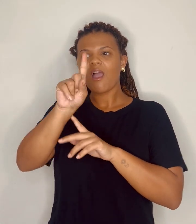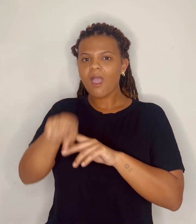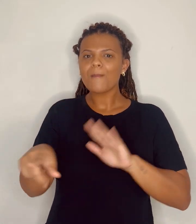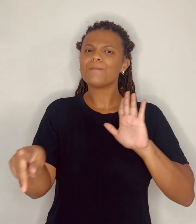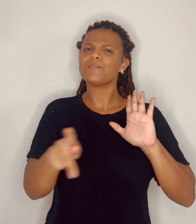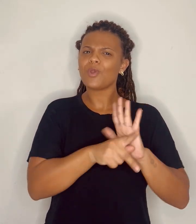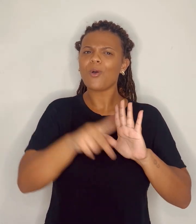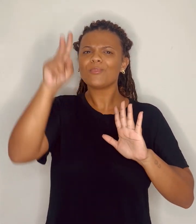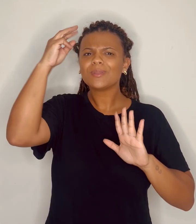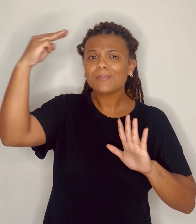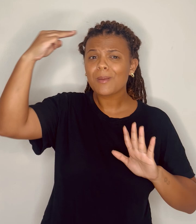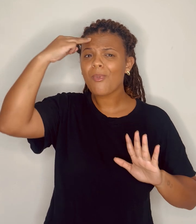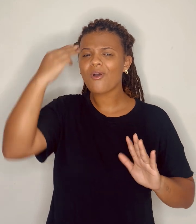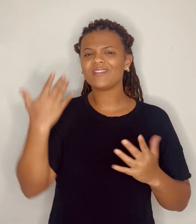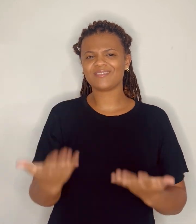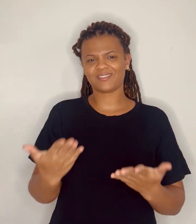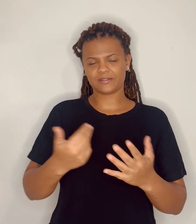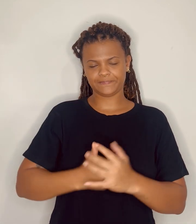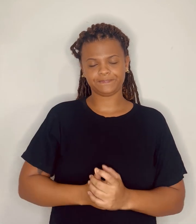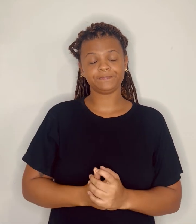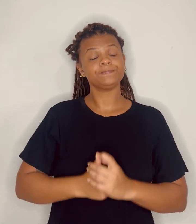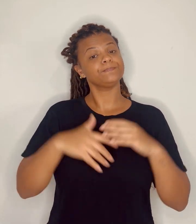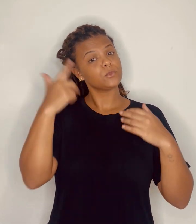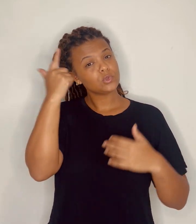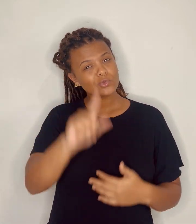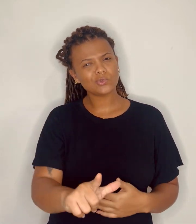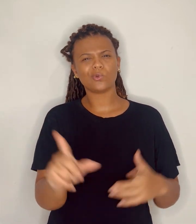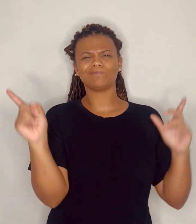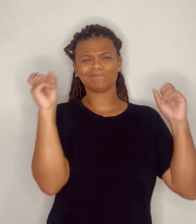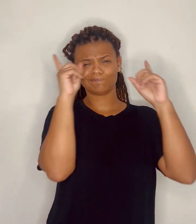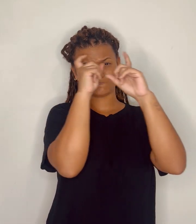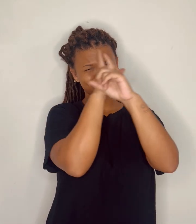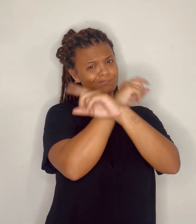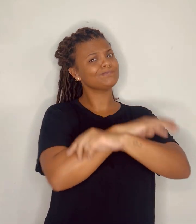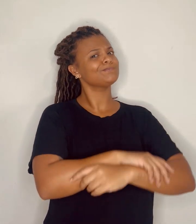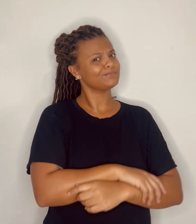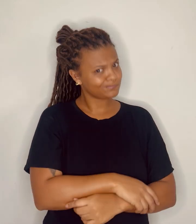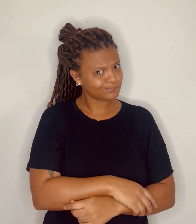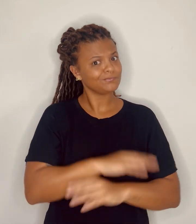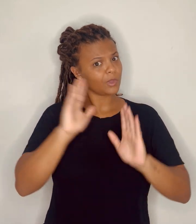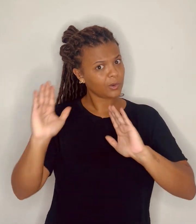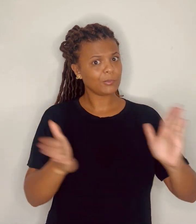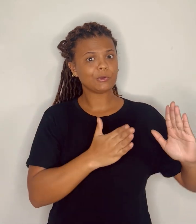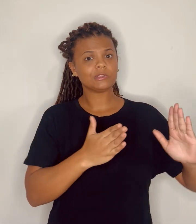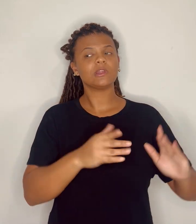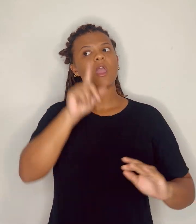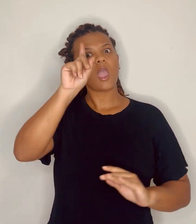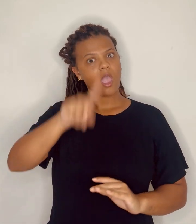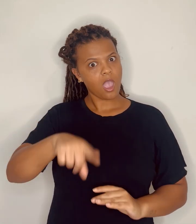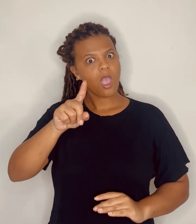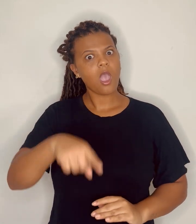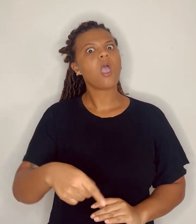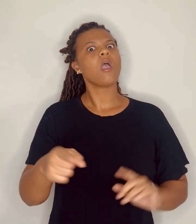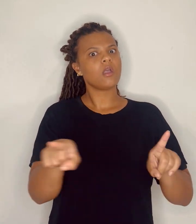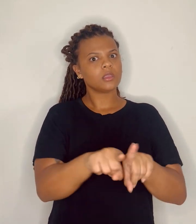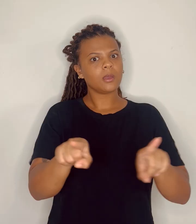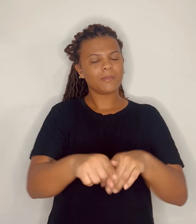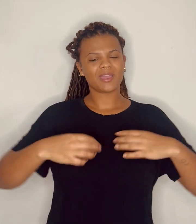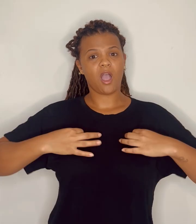sua memória. Novamente aqui a gente encontra essa dificuldade de produzir. Isso é muito significativo para mim nas roupas, quando a gente